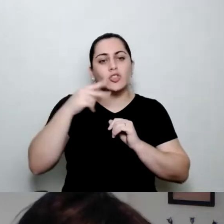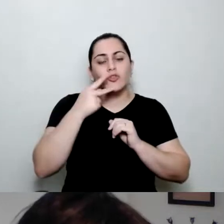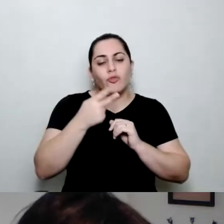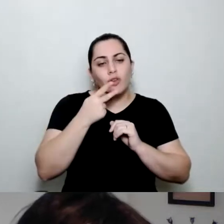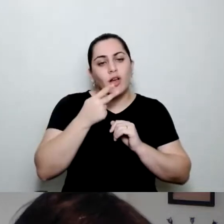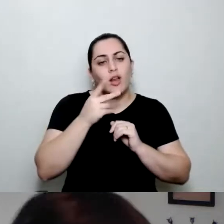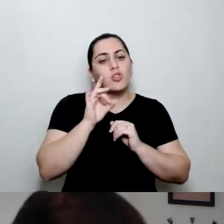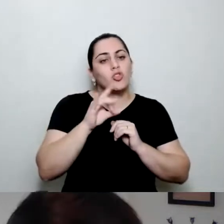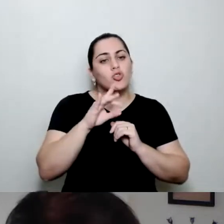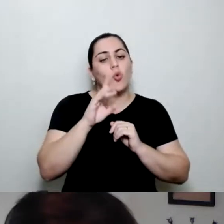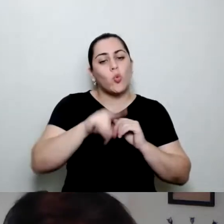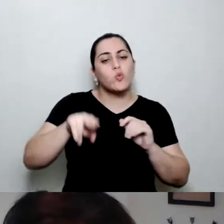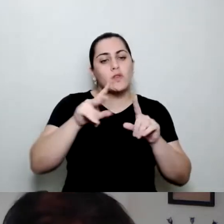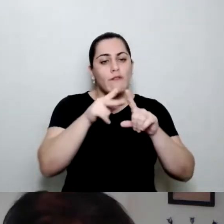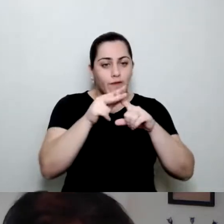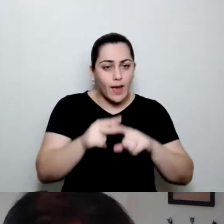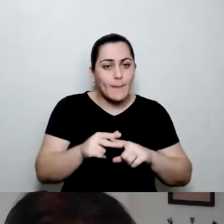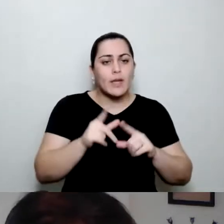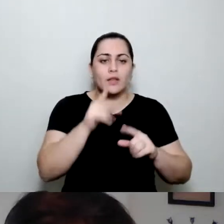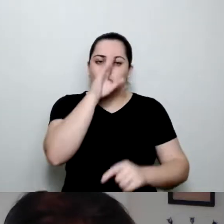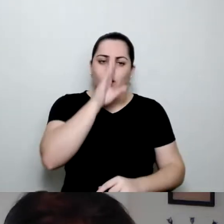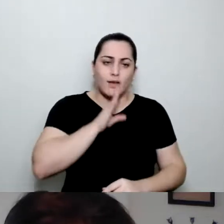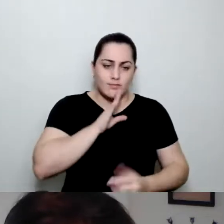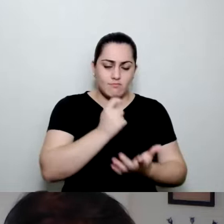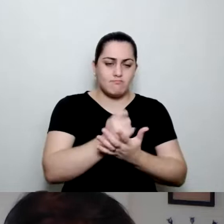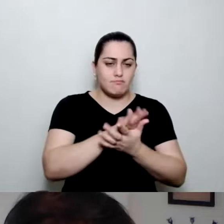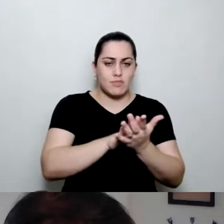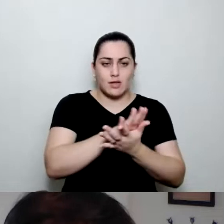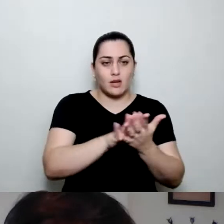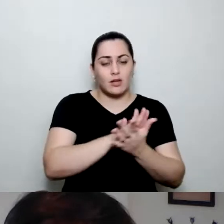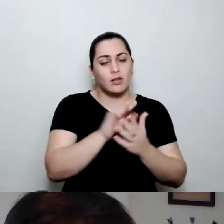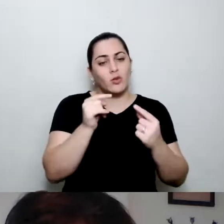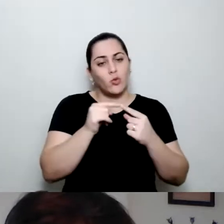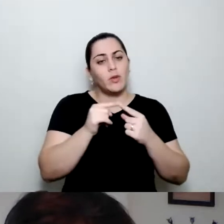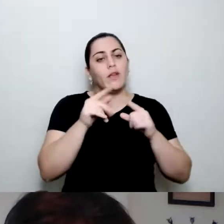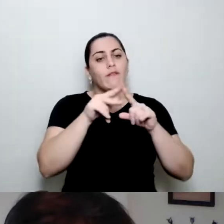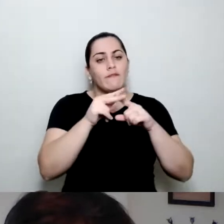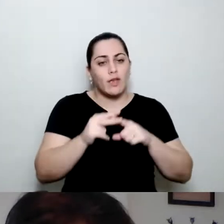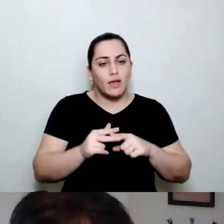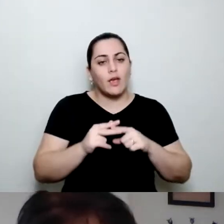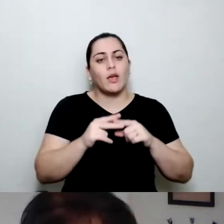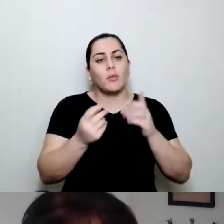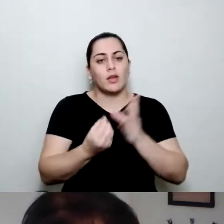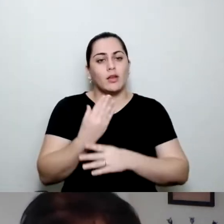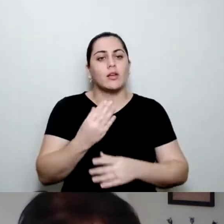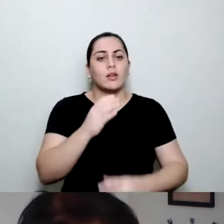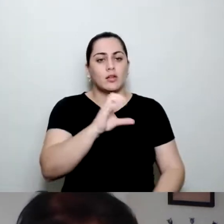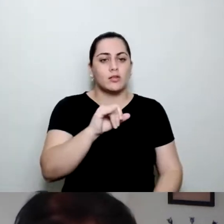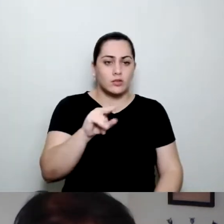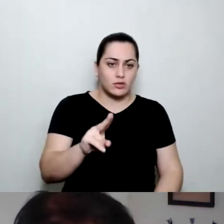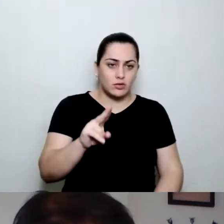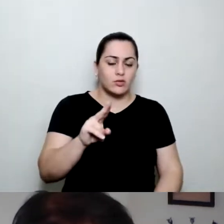somente de programas, ferramentas gratuitos. E isso vale para as ferramentas desenvolvidas pelo SEAL International,